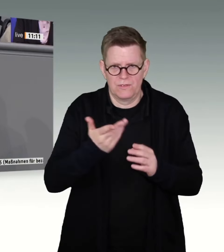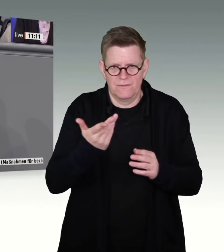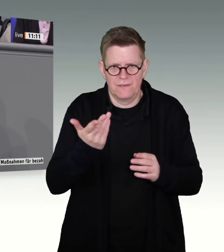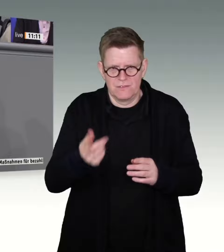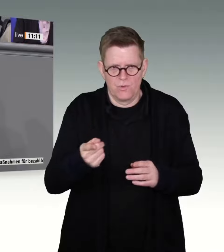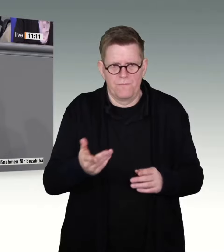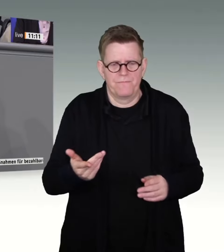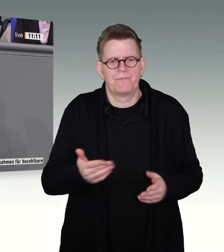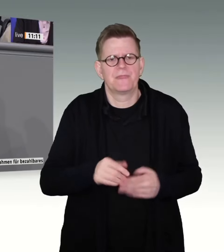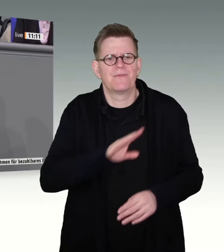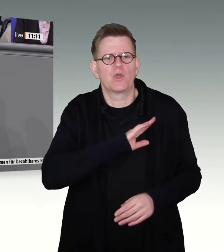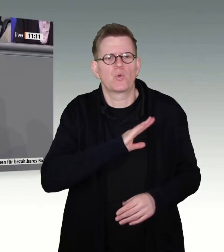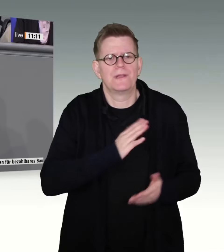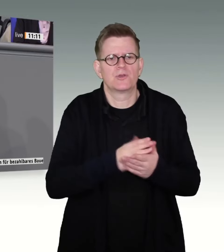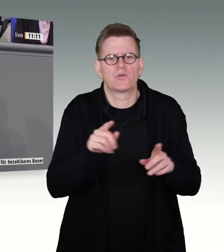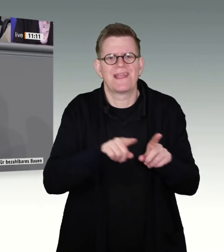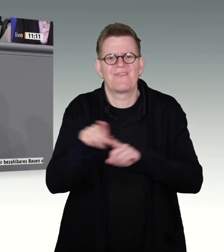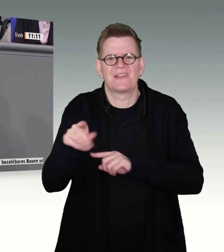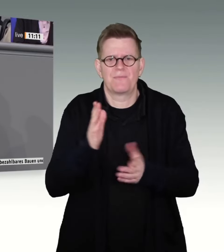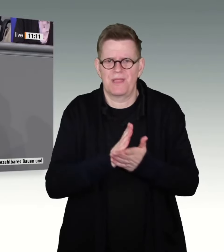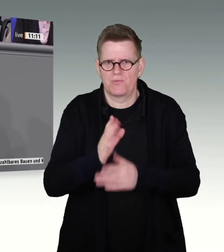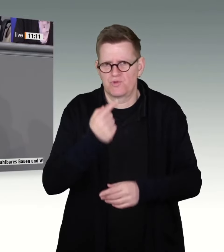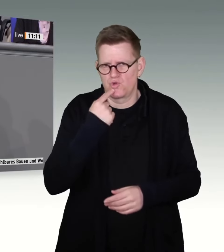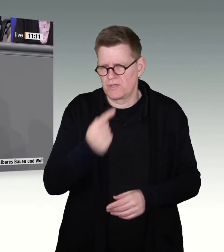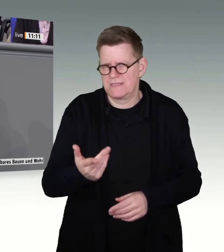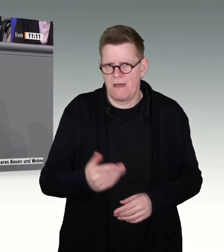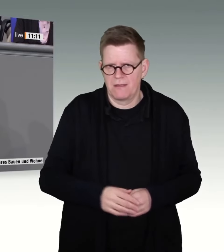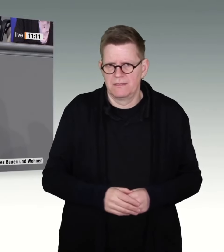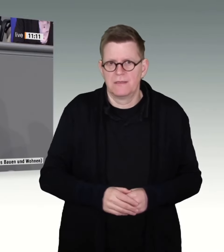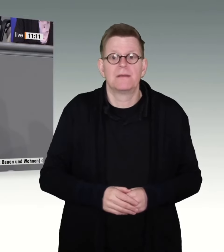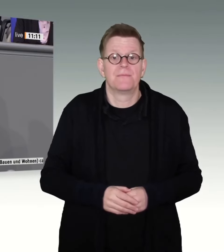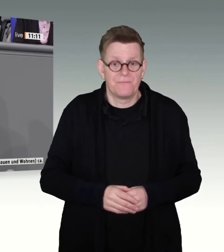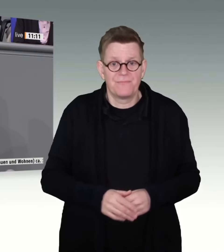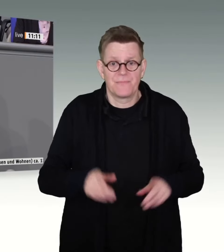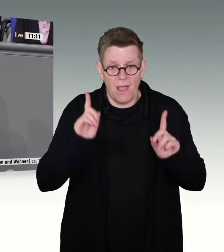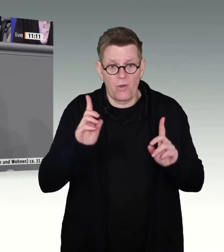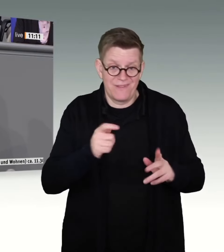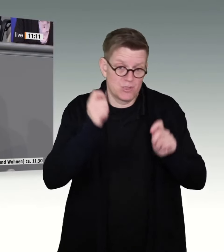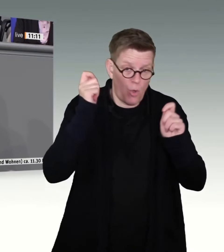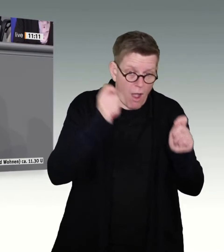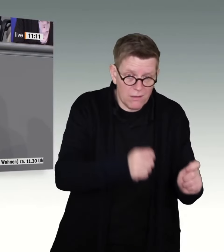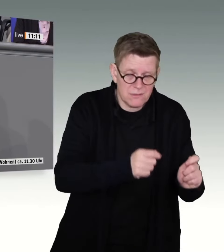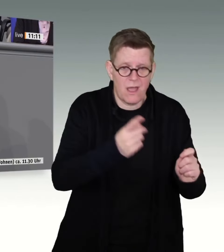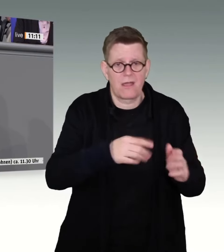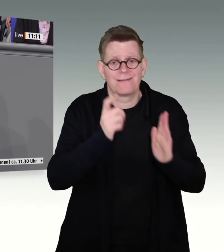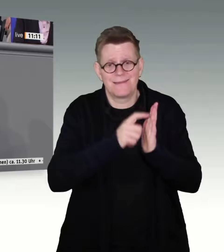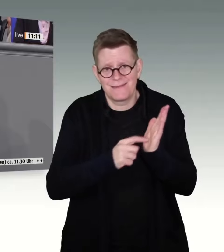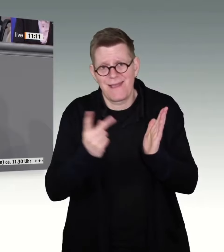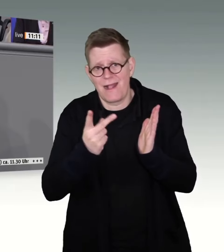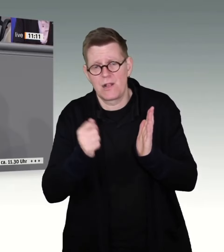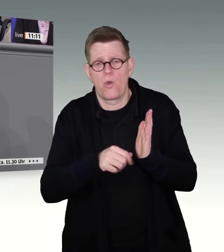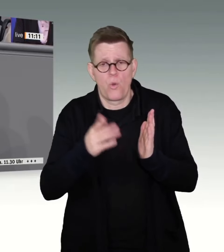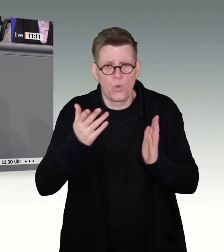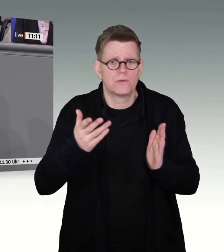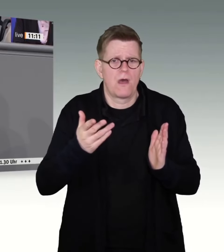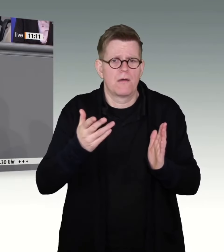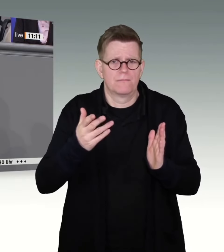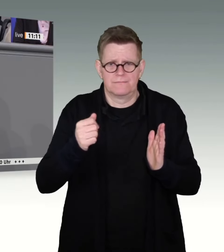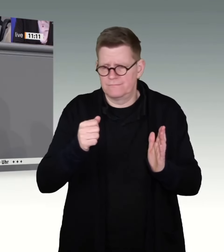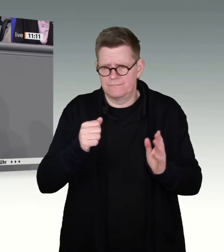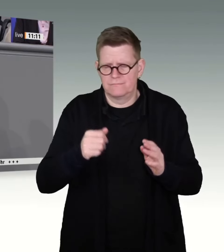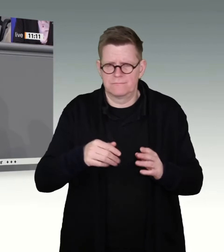Kollege aus der FDP-Fraktion vorher auch schon angesprochen hat. Alle Anträge, ob digital oder analog, müssen durch die Bauverwaltung vor